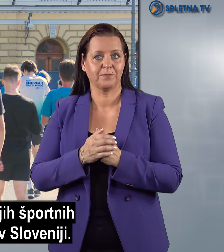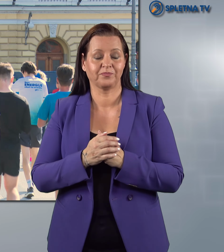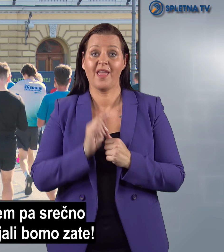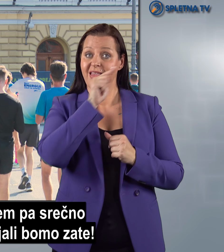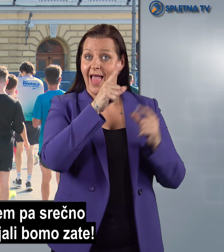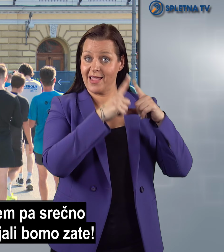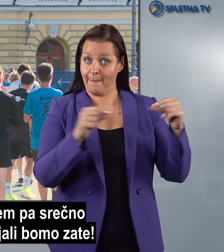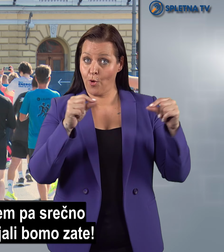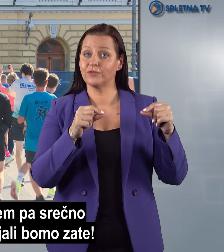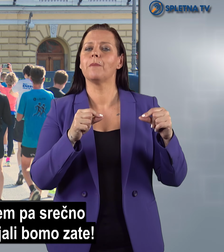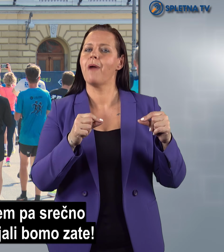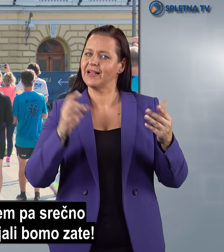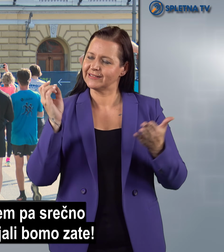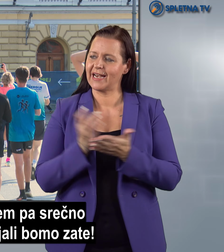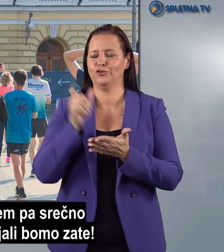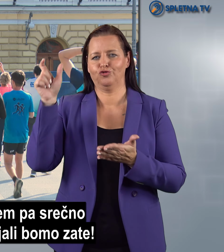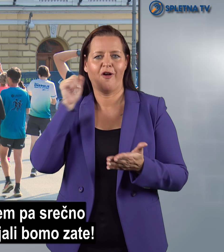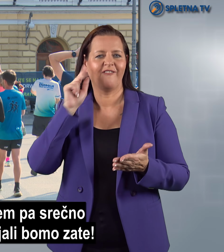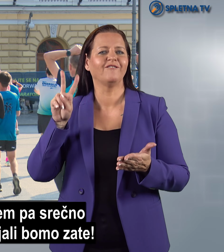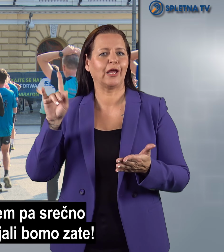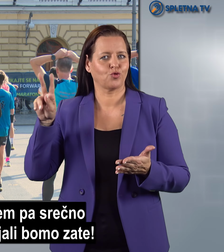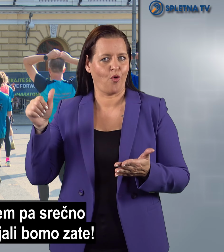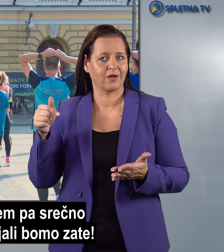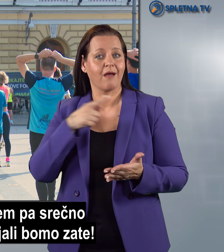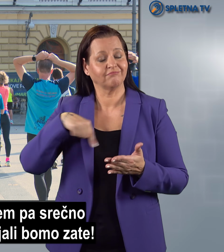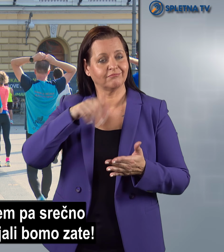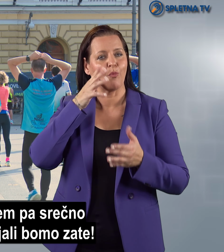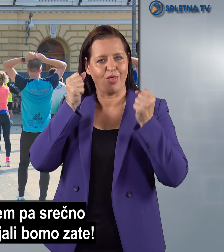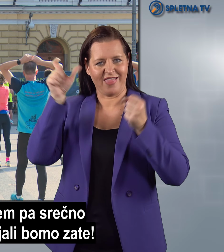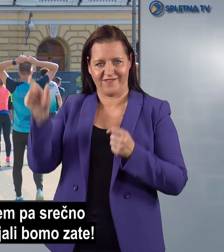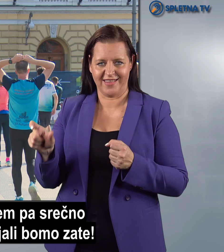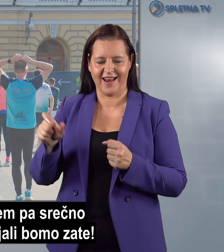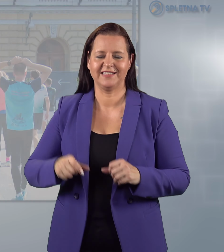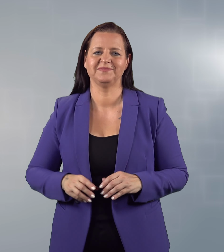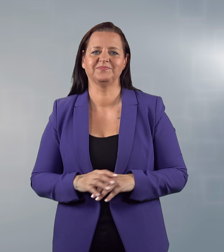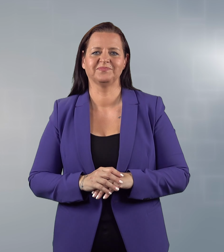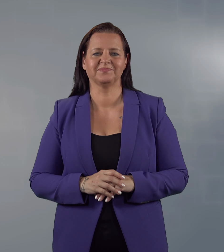Na Japonskem pa srečno Viktorija, navijali bomo zate.